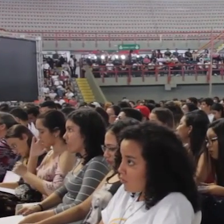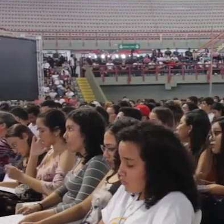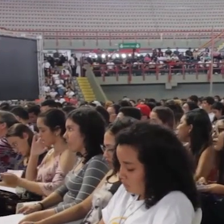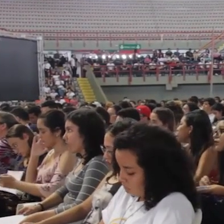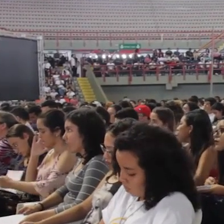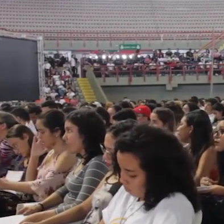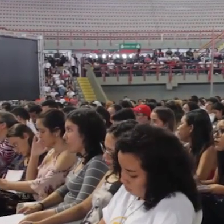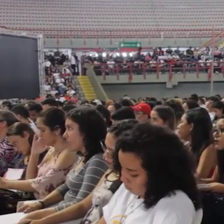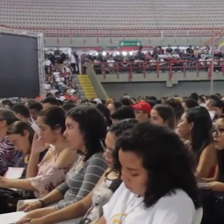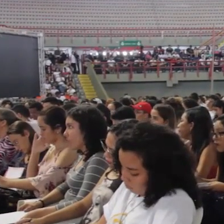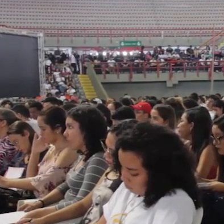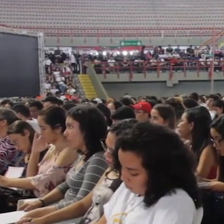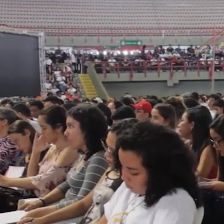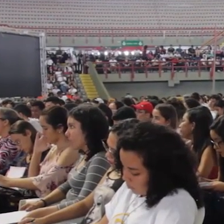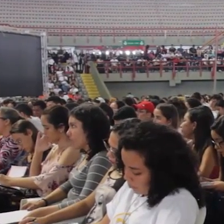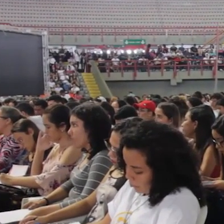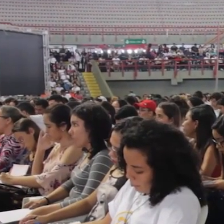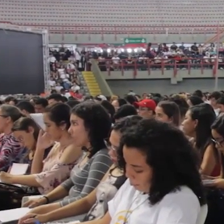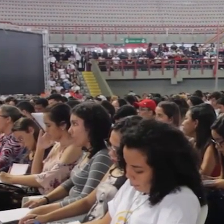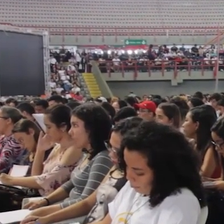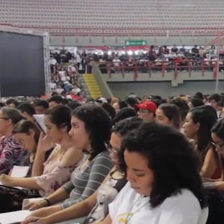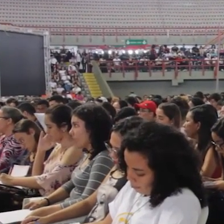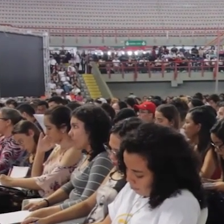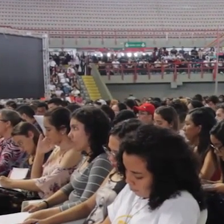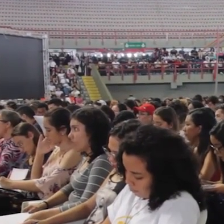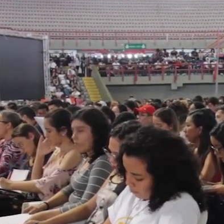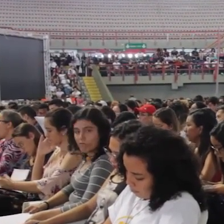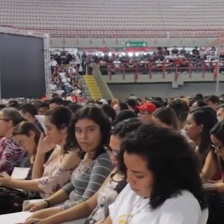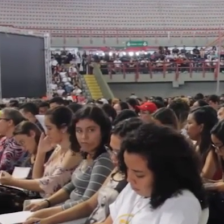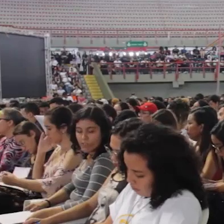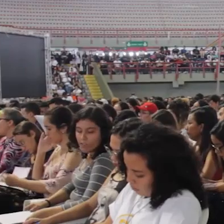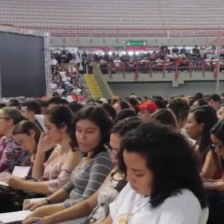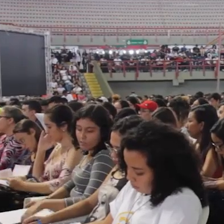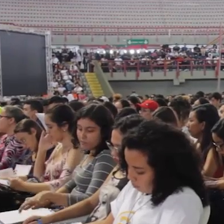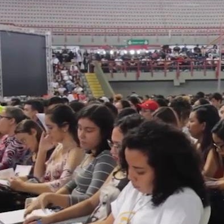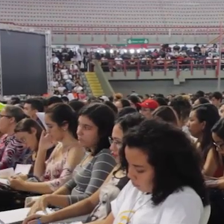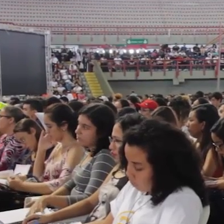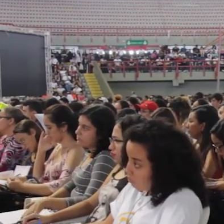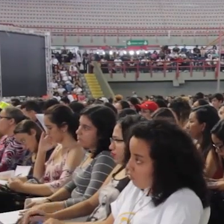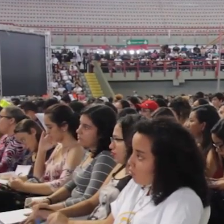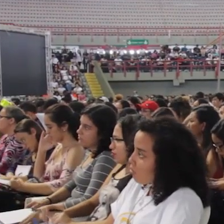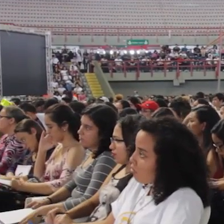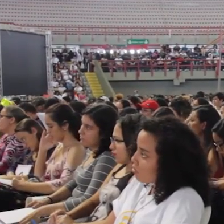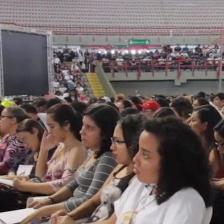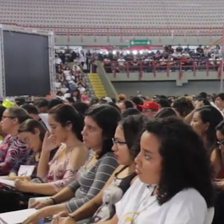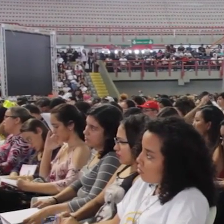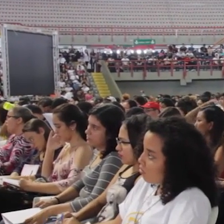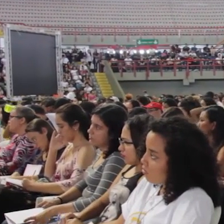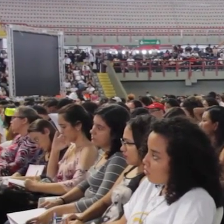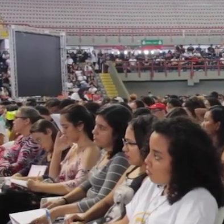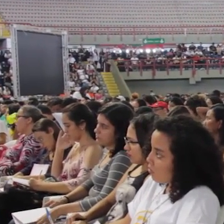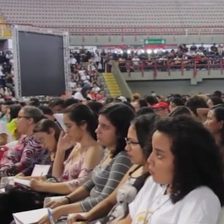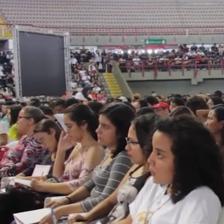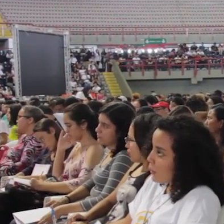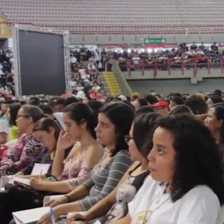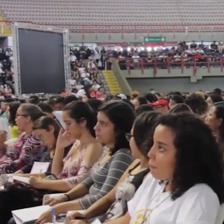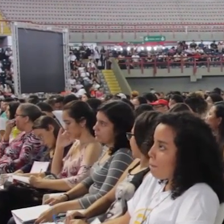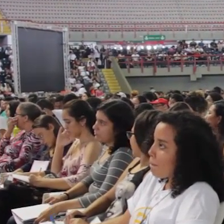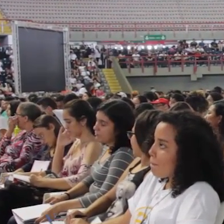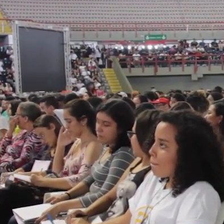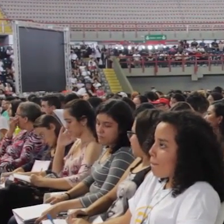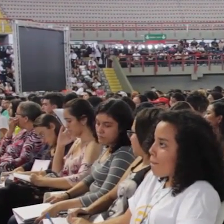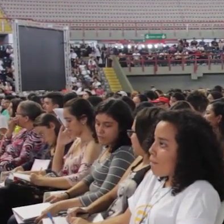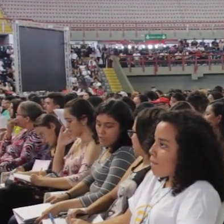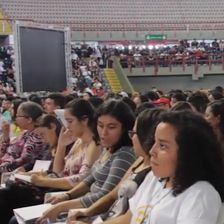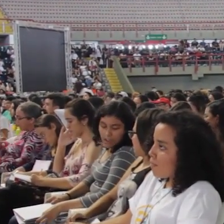os cidadãos ativistas nas redes sociais, mas não, você não usa o nós. Devemos, podemos, não use a primeira pessoa do